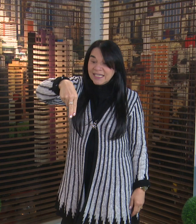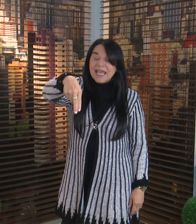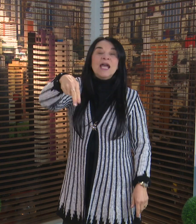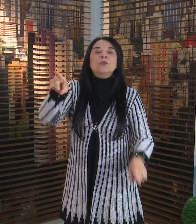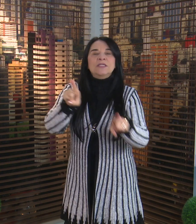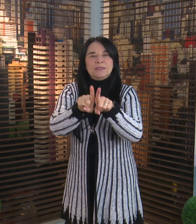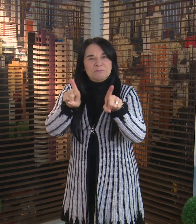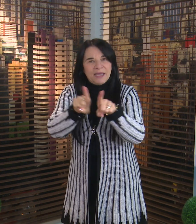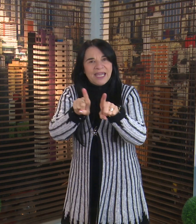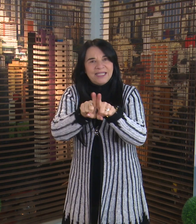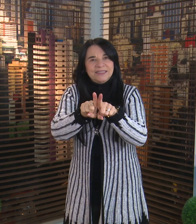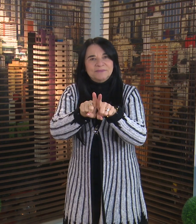Daniel também,